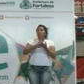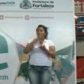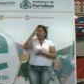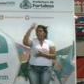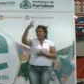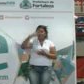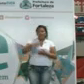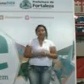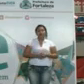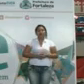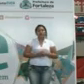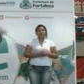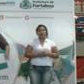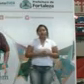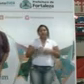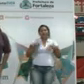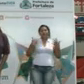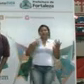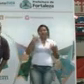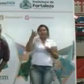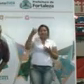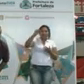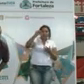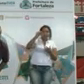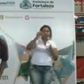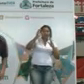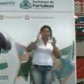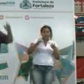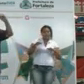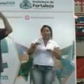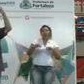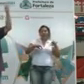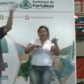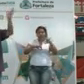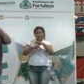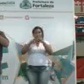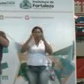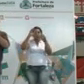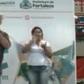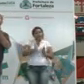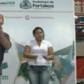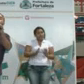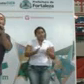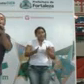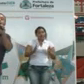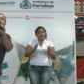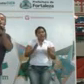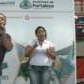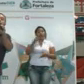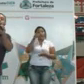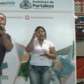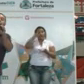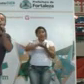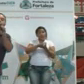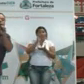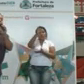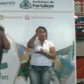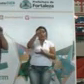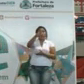inteligente, ok. Aos 18 anos ele já está noivo, casamento promissor com uma moça branca, rica